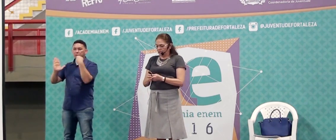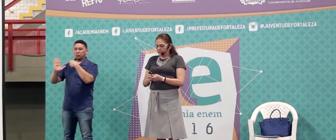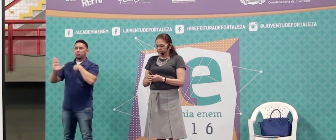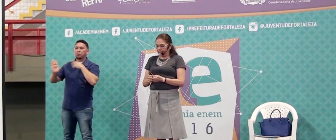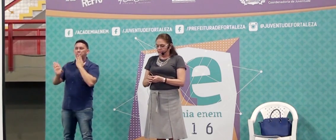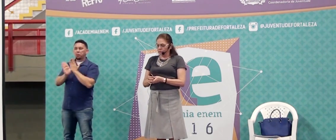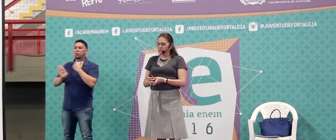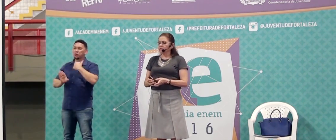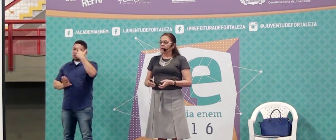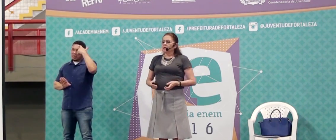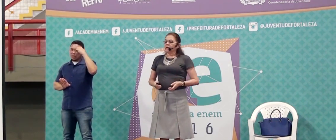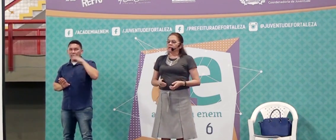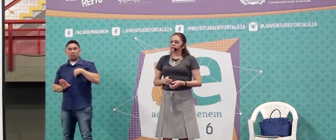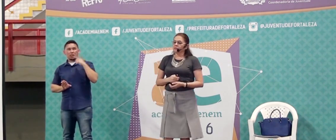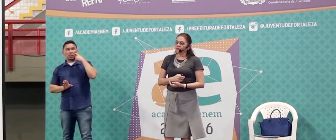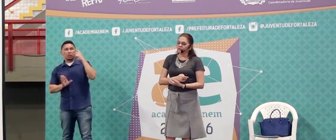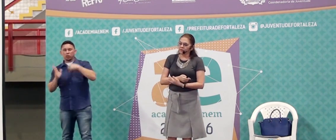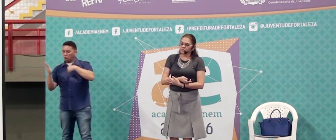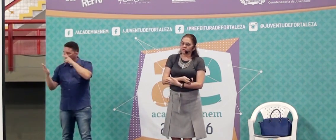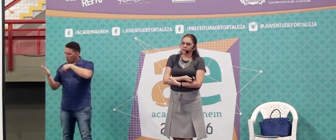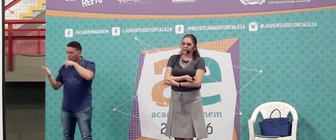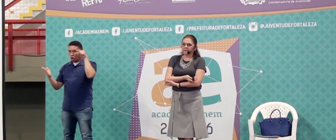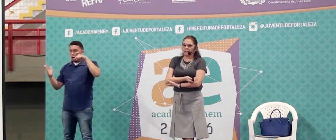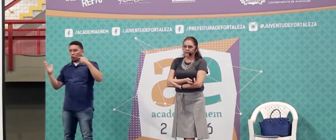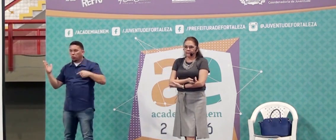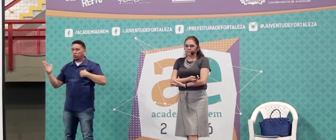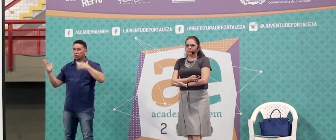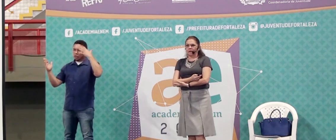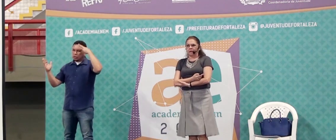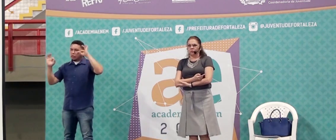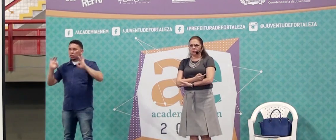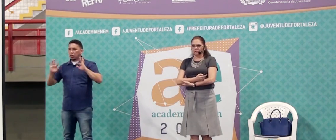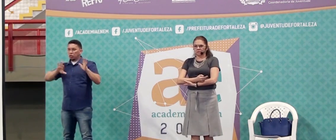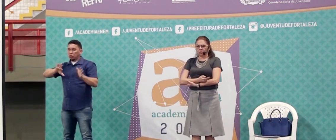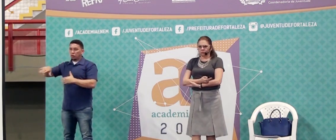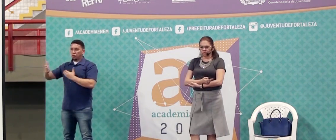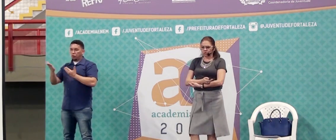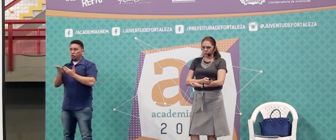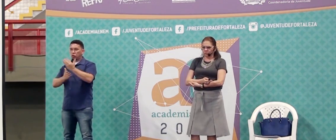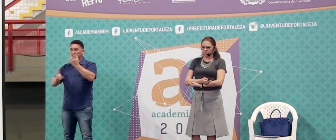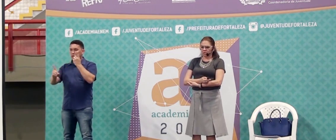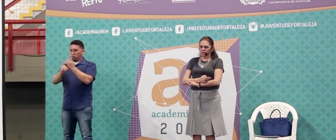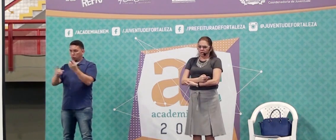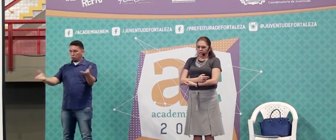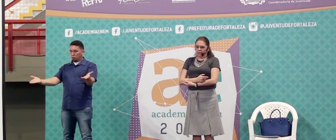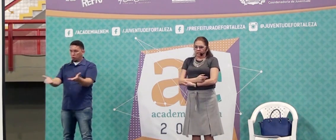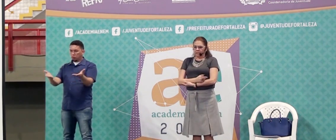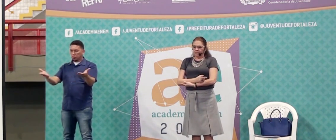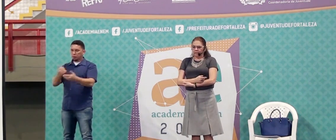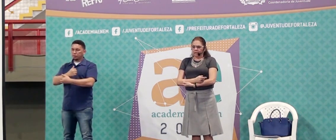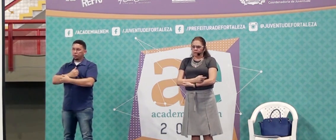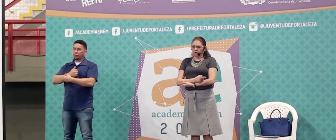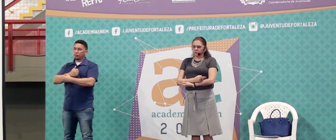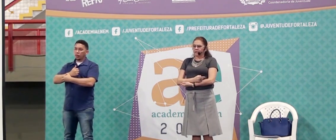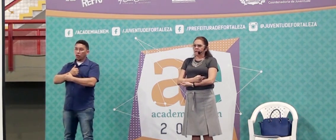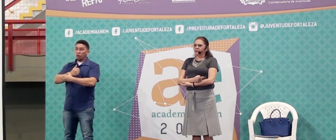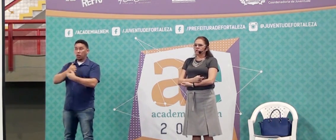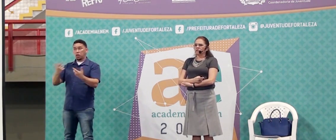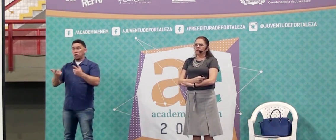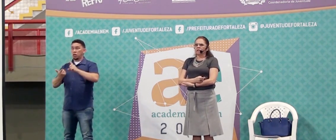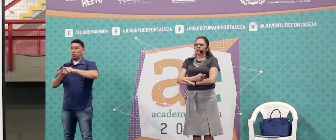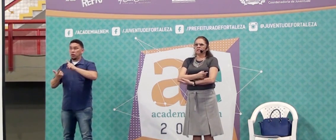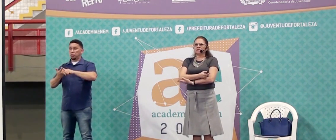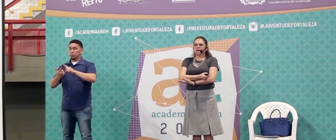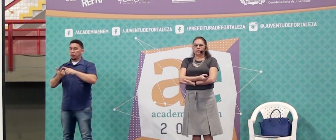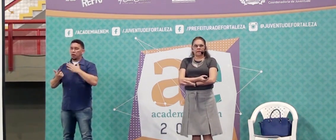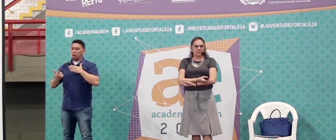estamos certos. Então, vamos começar o nosso encontro de hoje. E eu gostaria